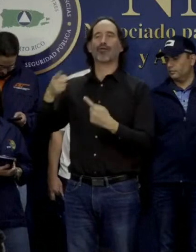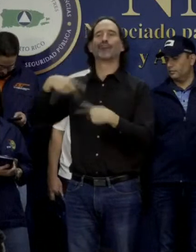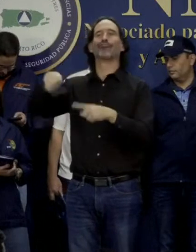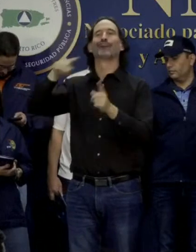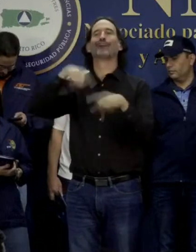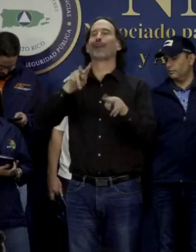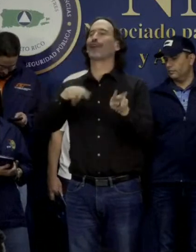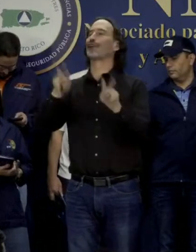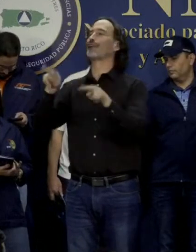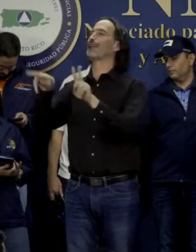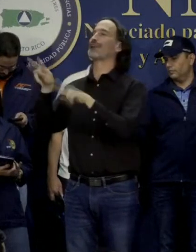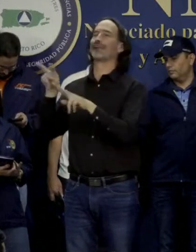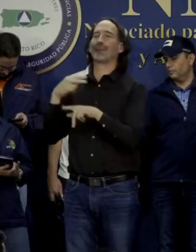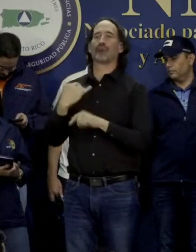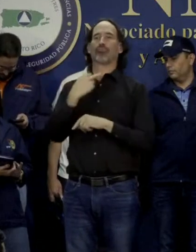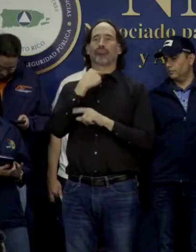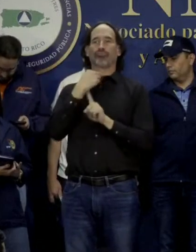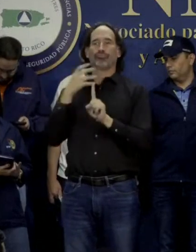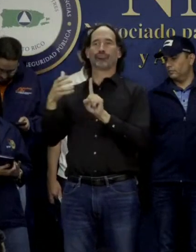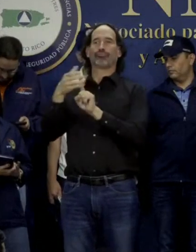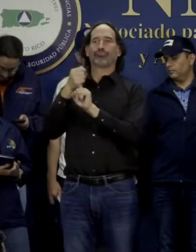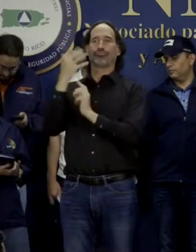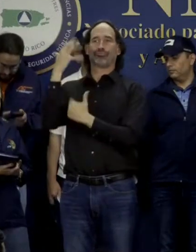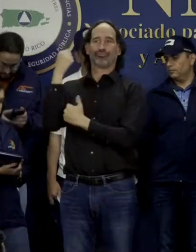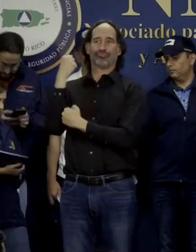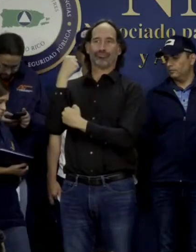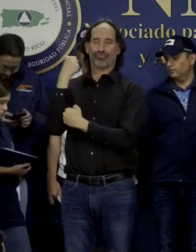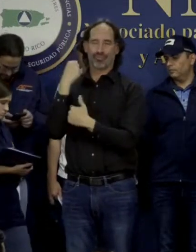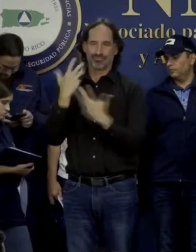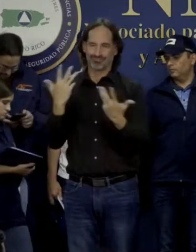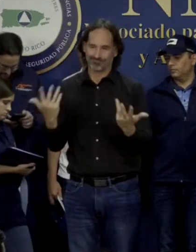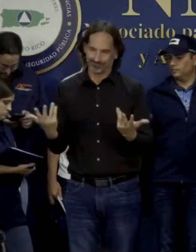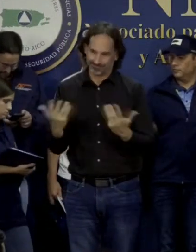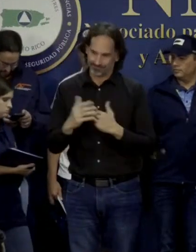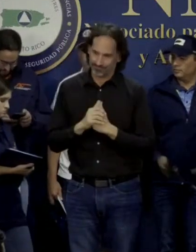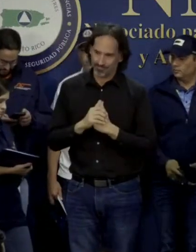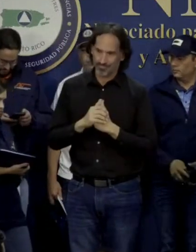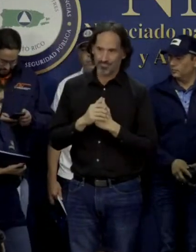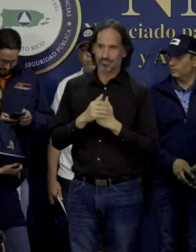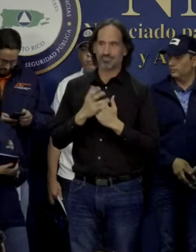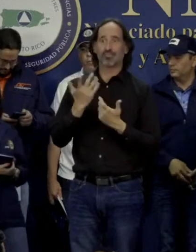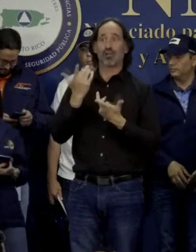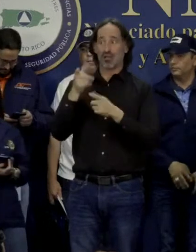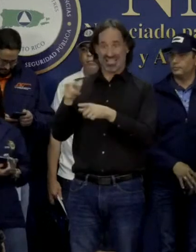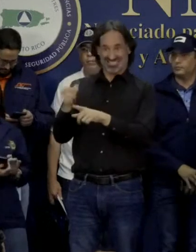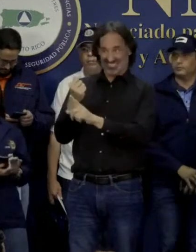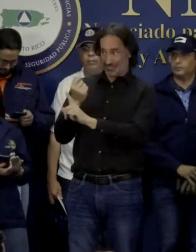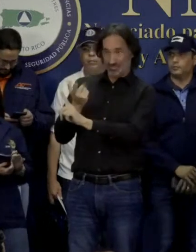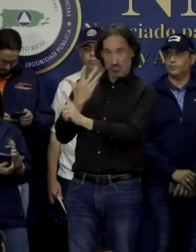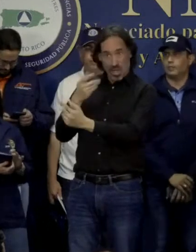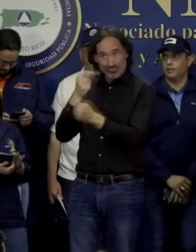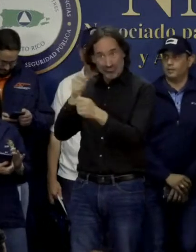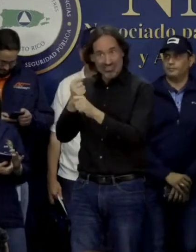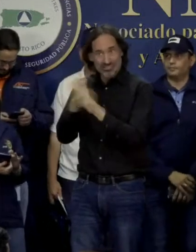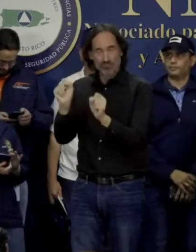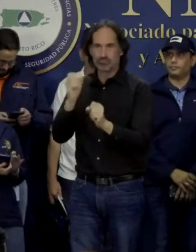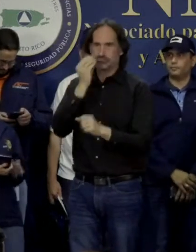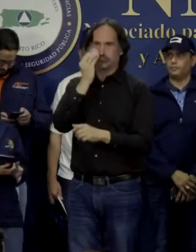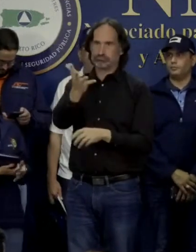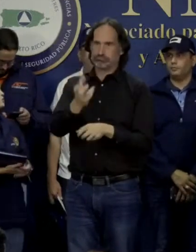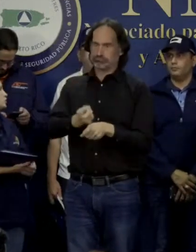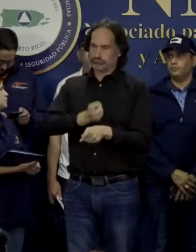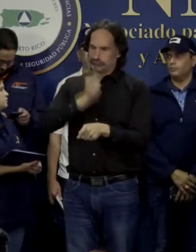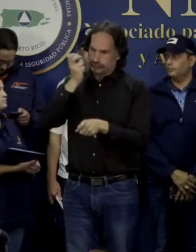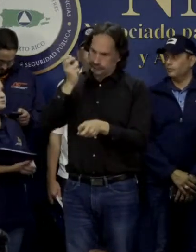ella. En el mismo momento que logramos en la madrugada hacer el rescate, los compañeros que estaban del municipio de Vega Alta, Vega Baja